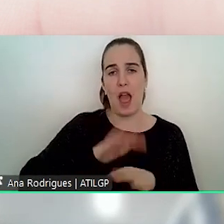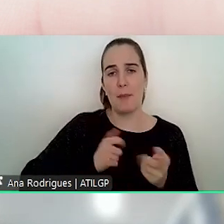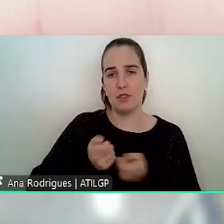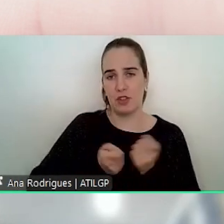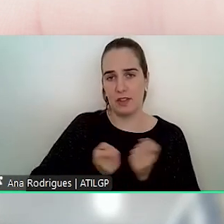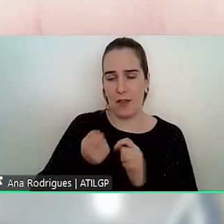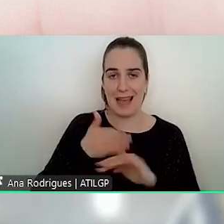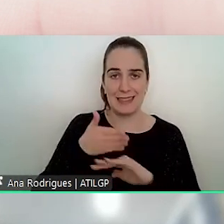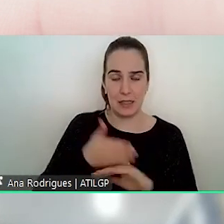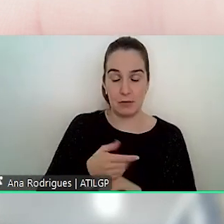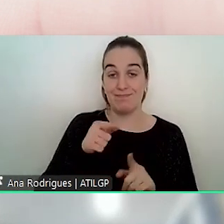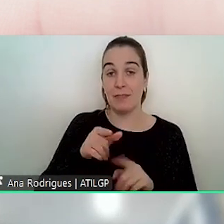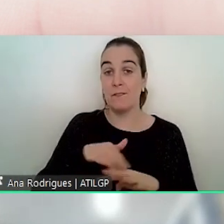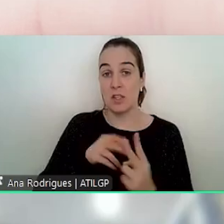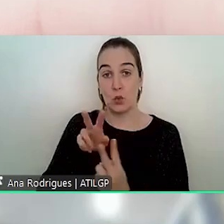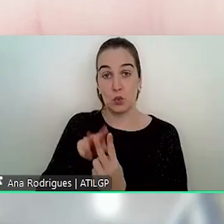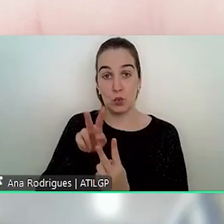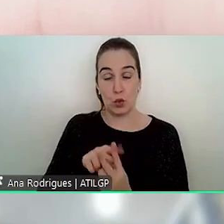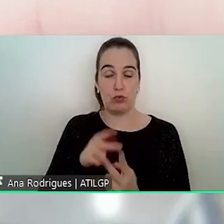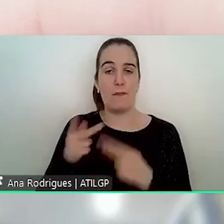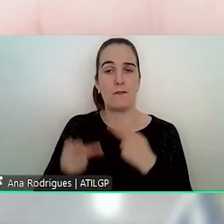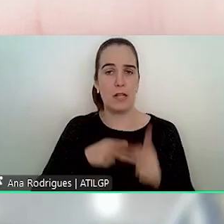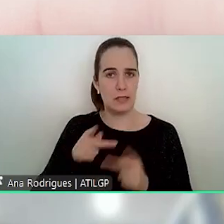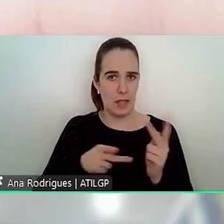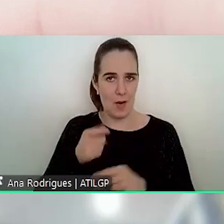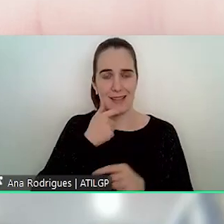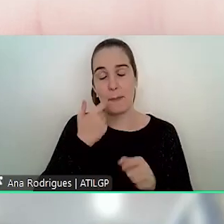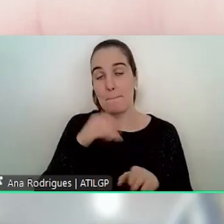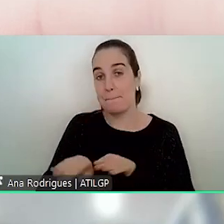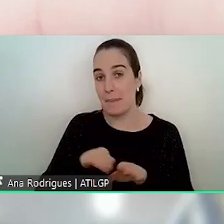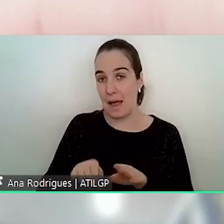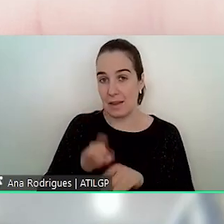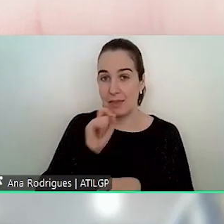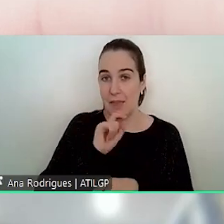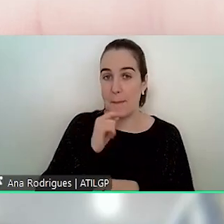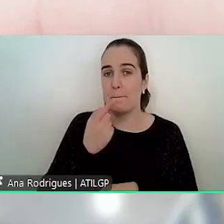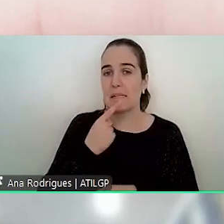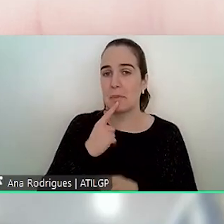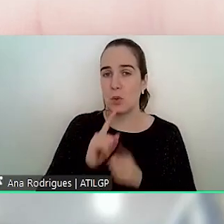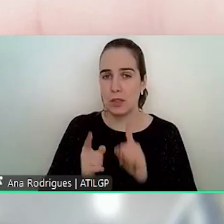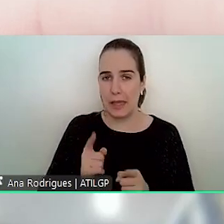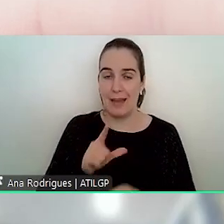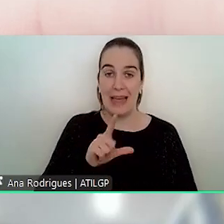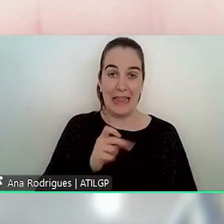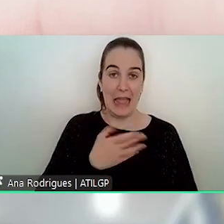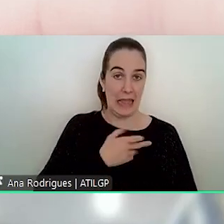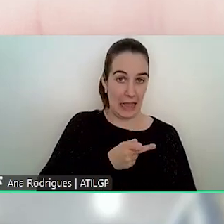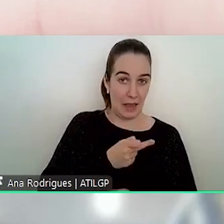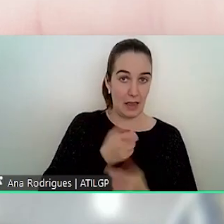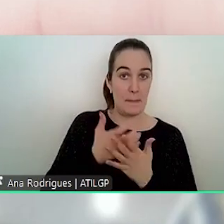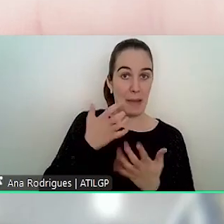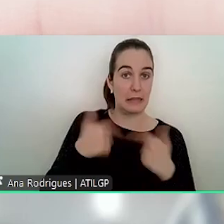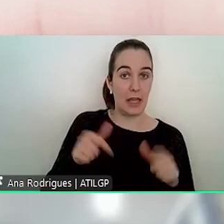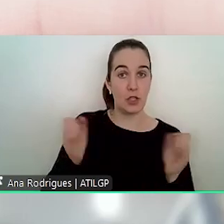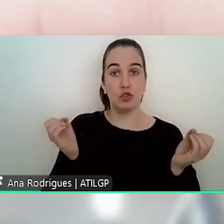avaliação da aplicação da LADA para tentar perceber qual seria o seu impacto